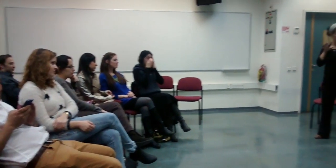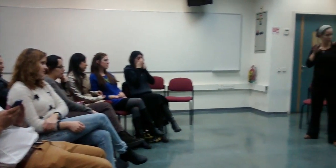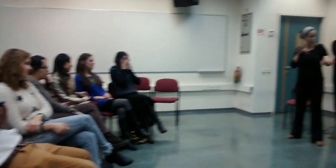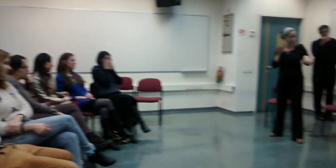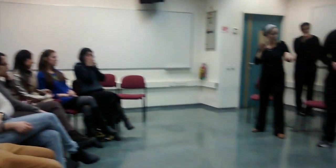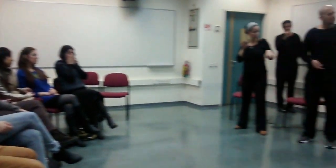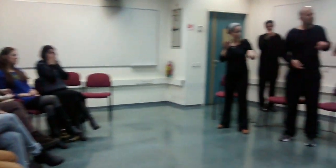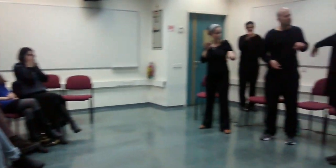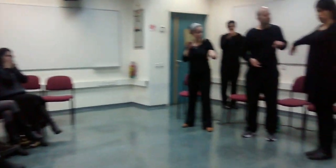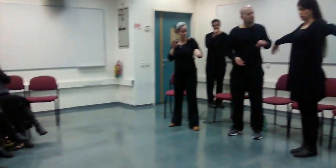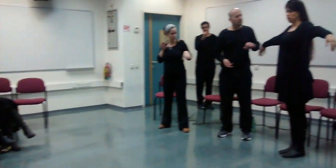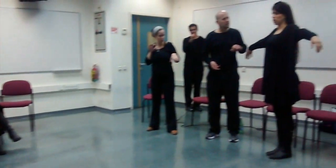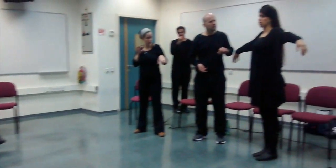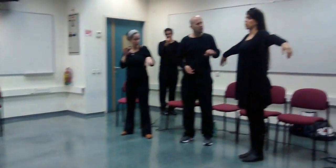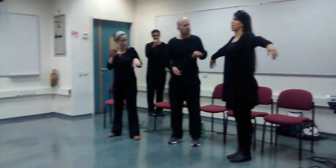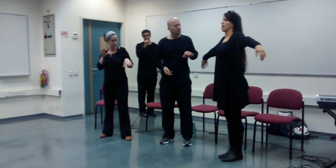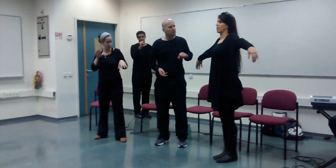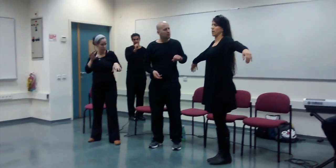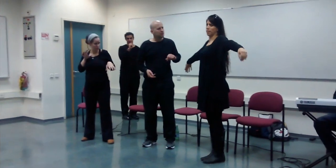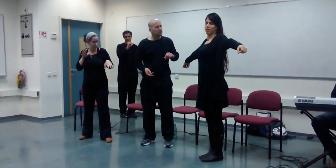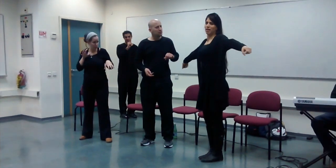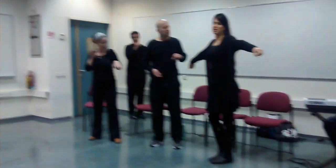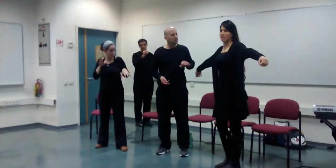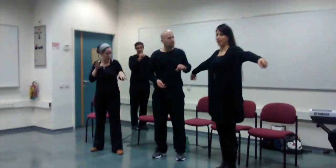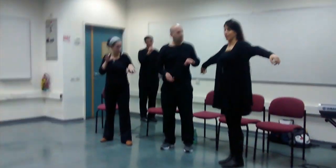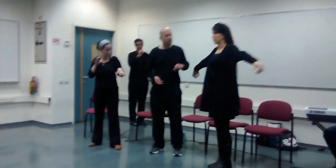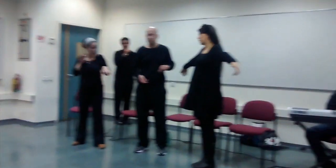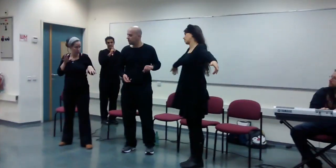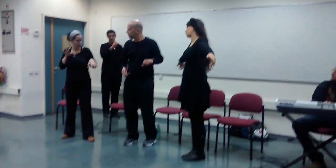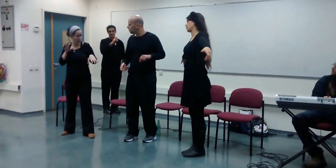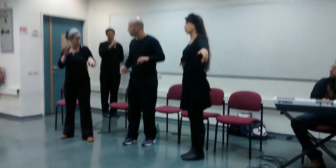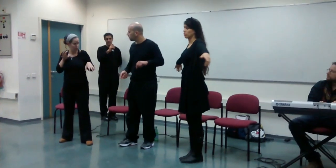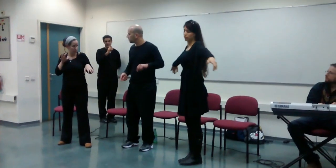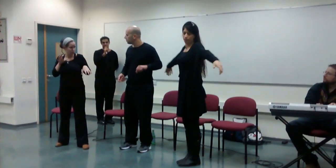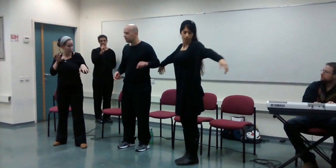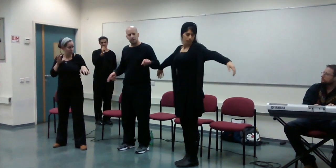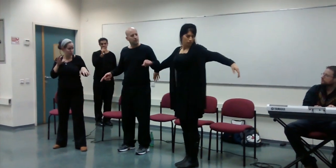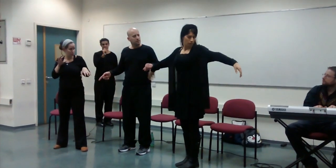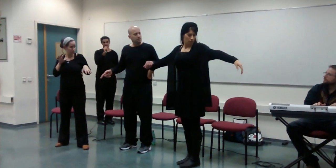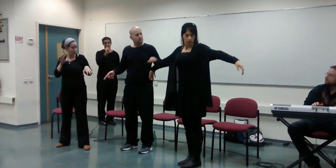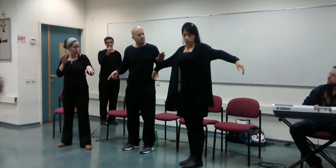אבל... אני לא יודע מה אני צריך. אני...